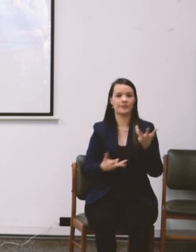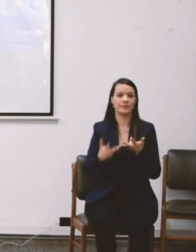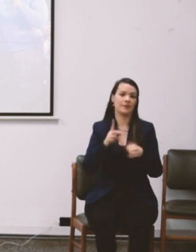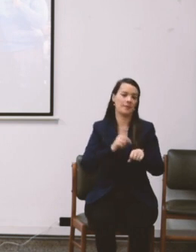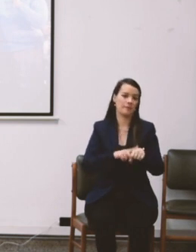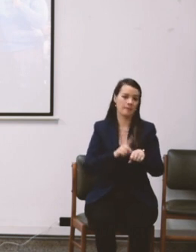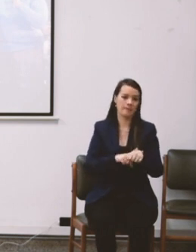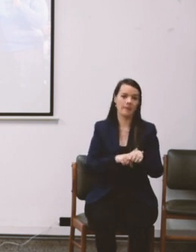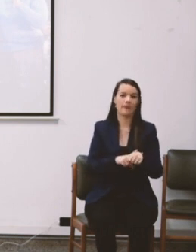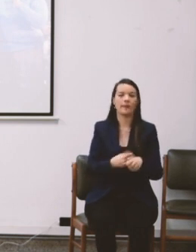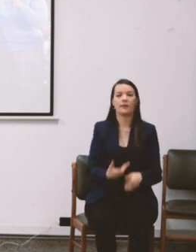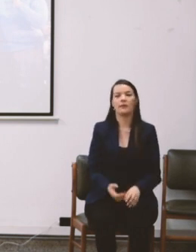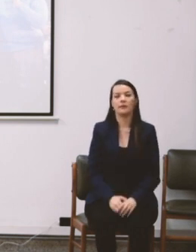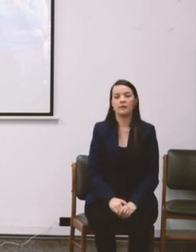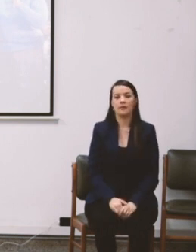momentos de